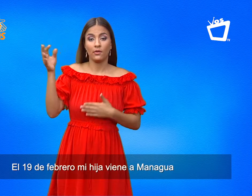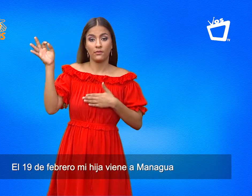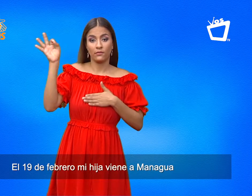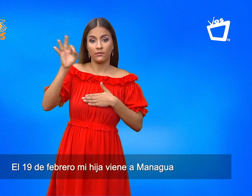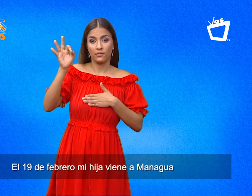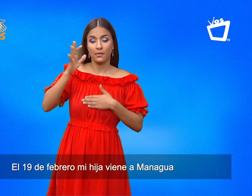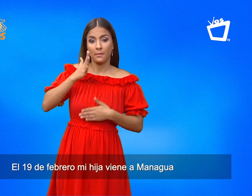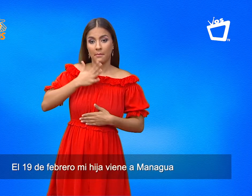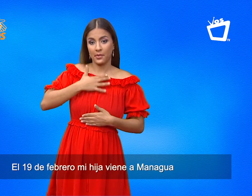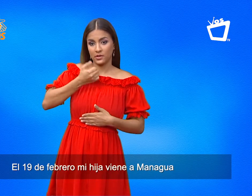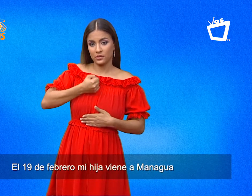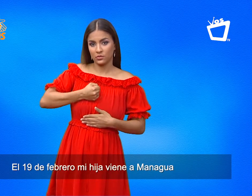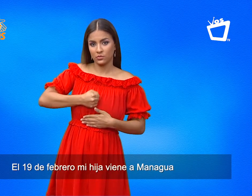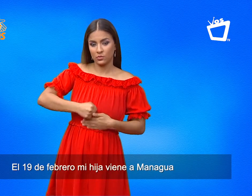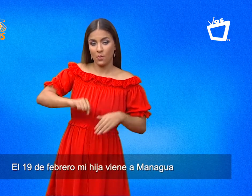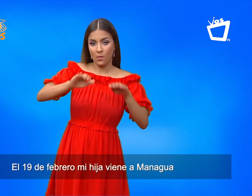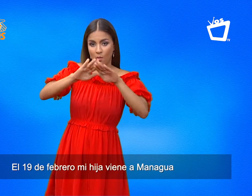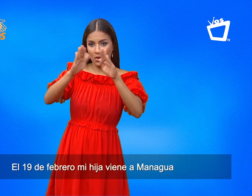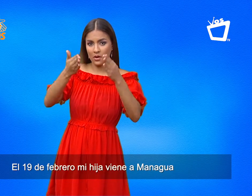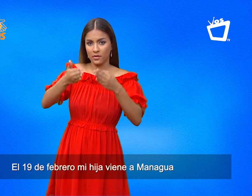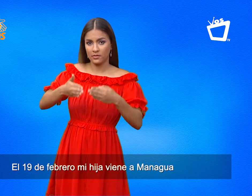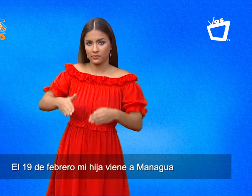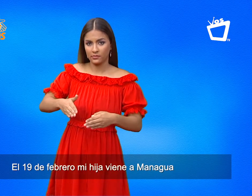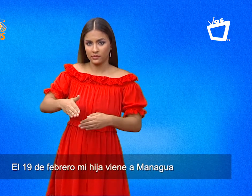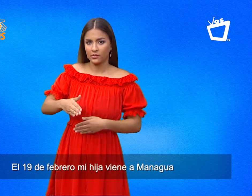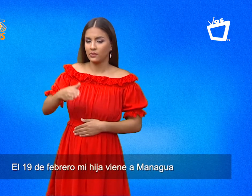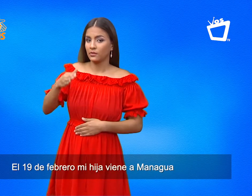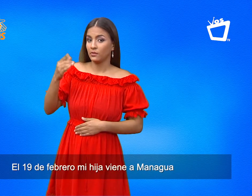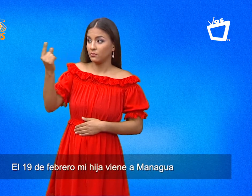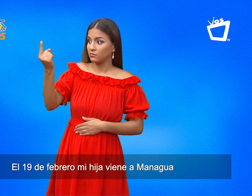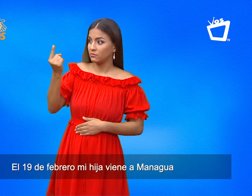el 19 de febrero mi hija viene a managua